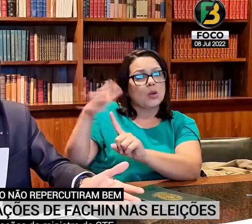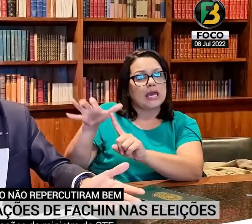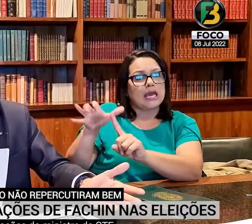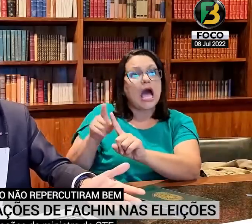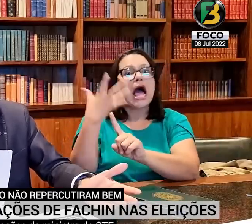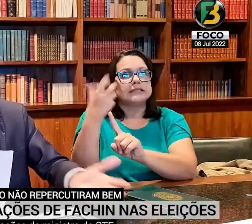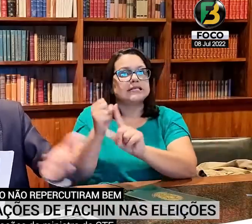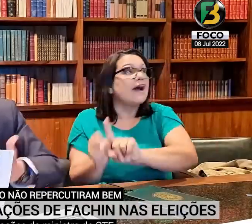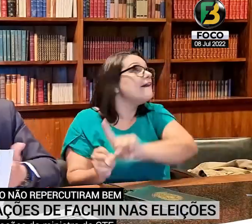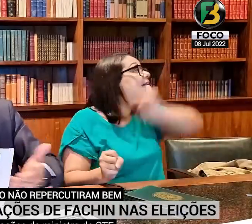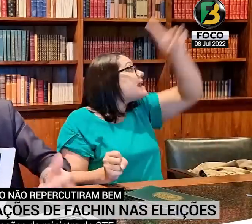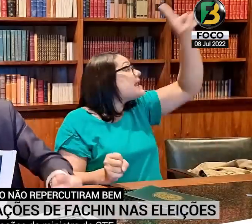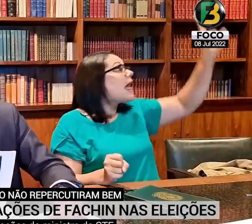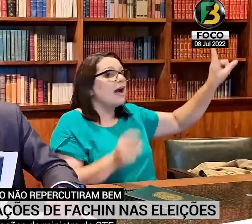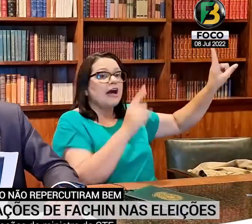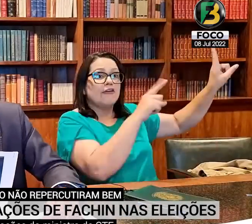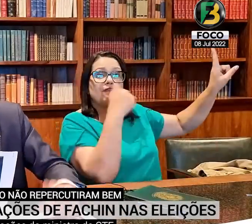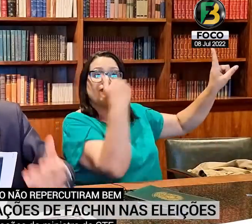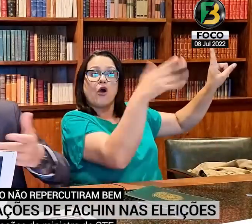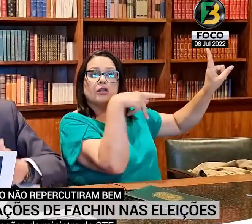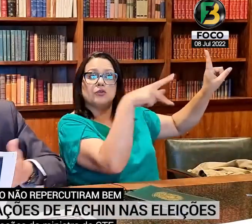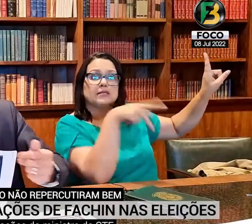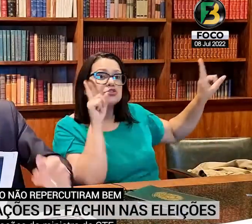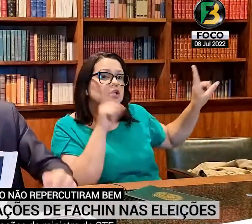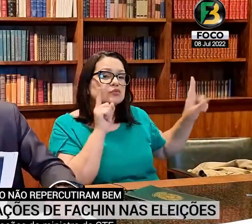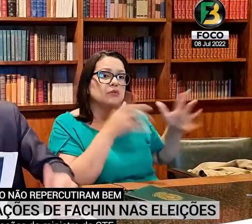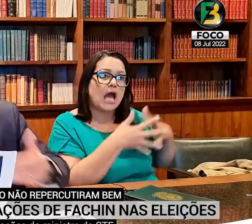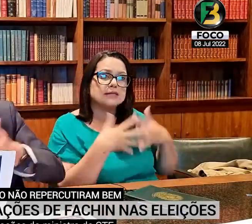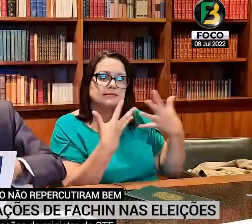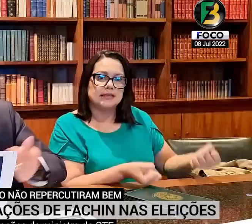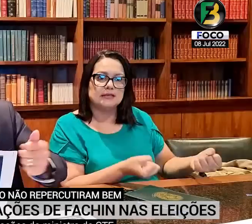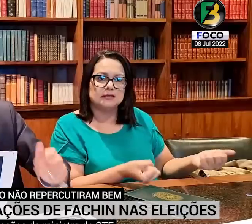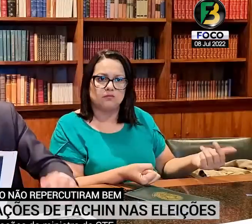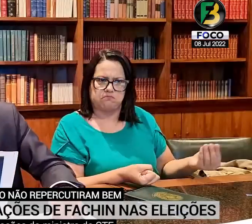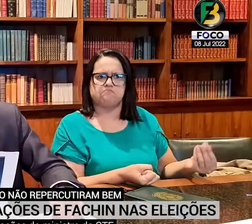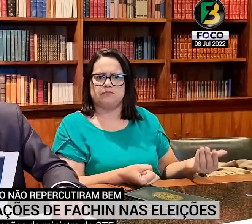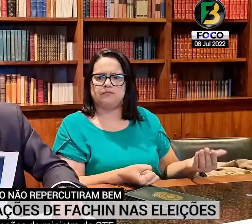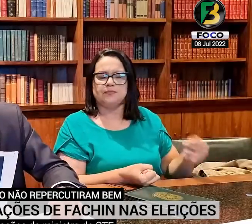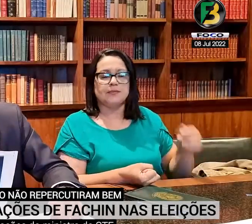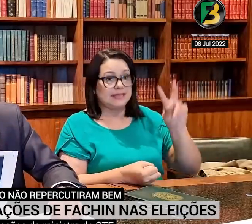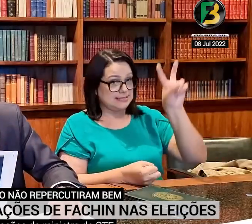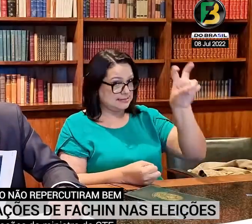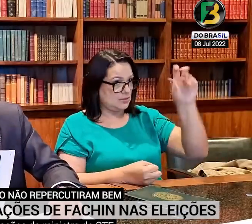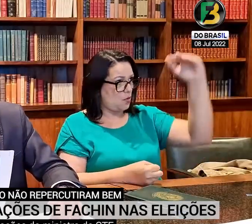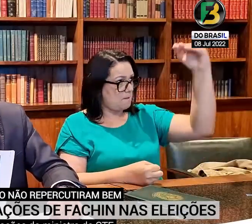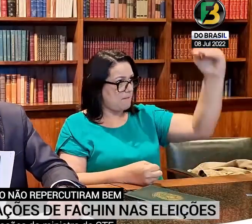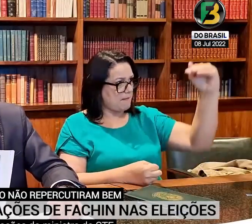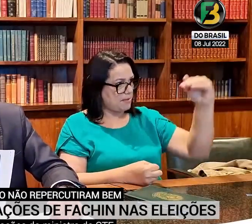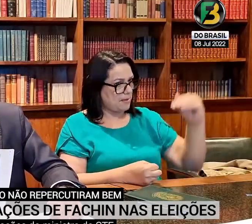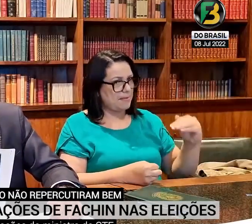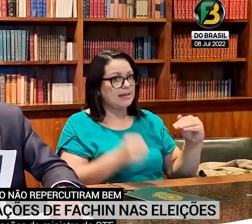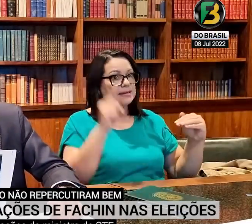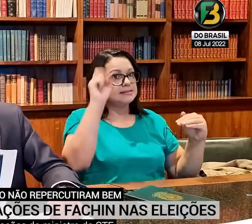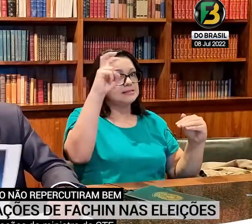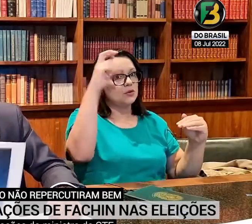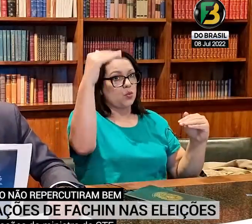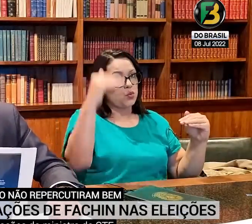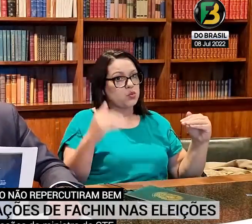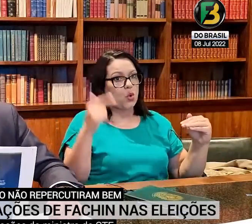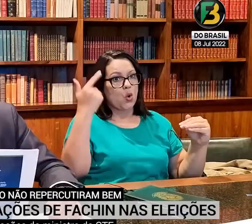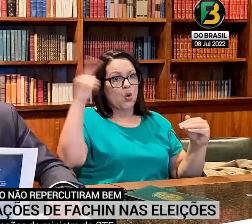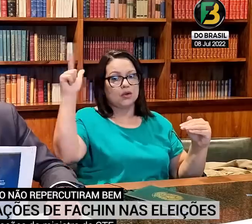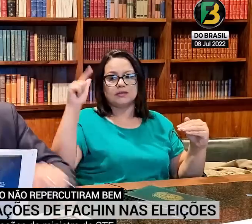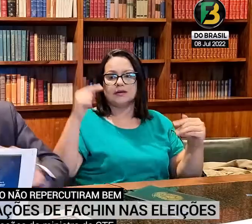disse e também né o mesmo painel aqui tem mais cinco outro das econômicas